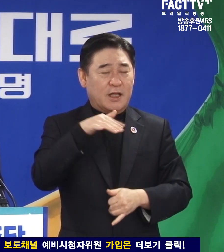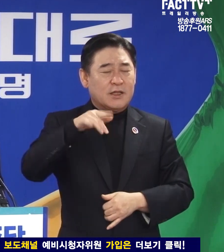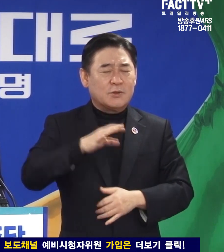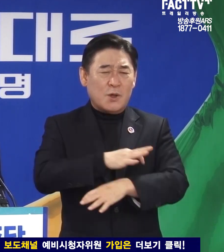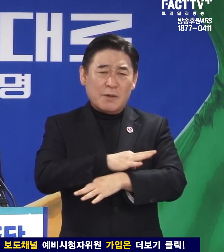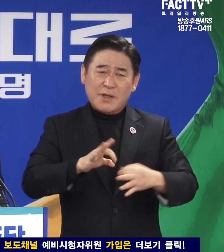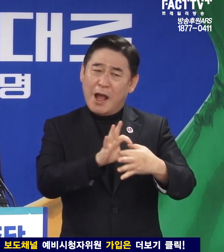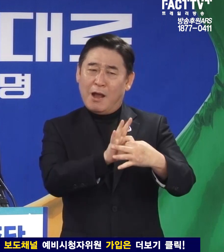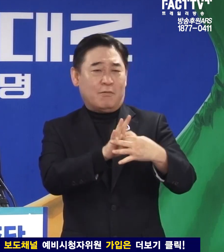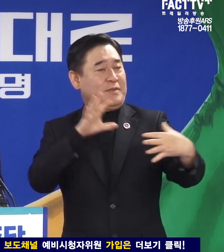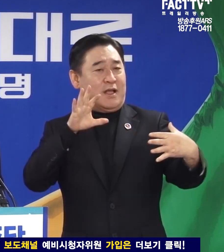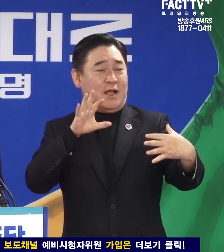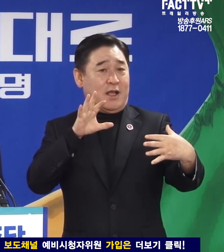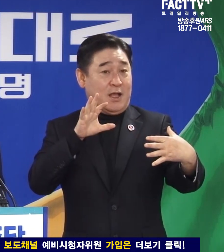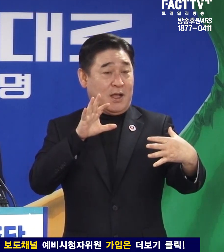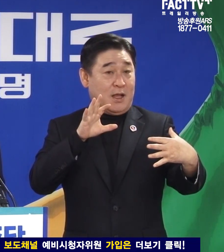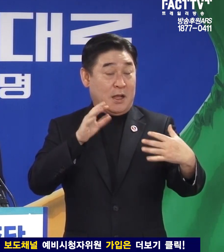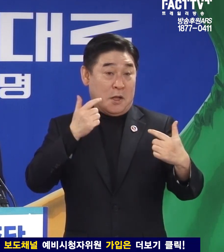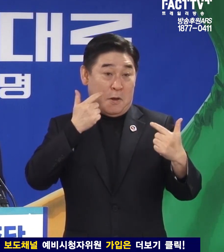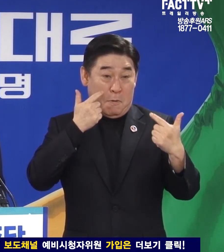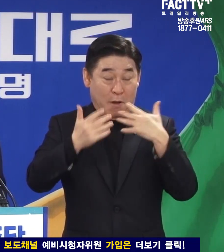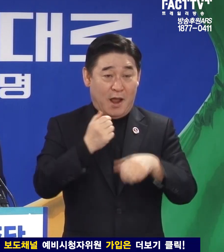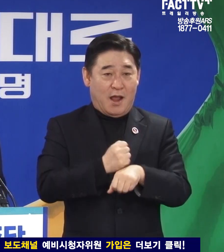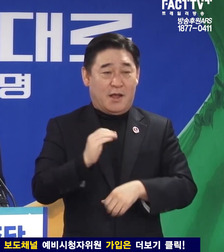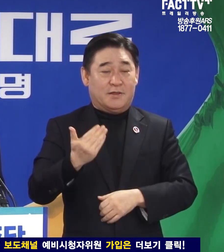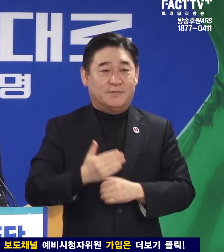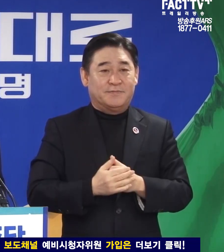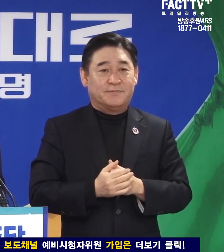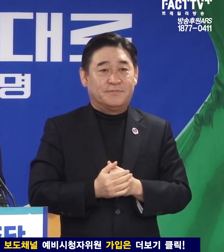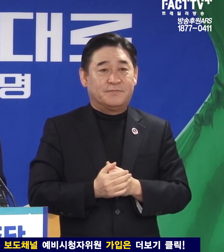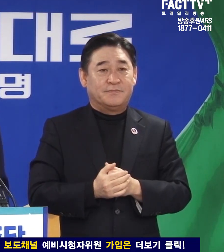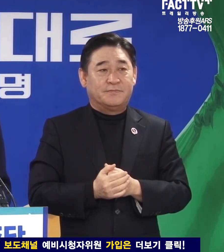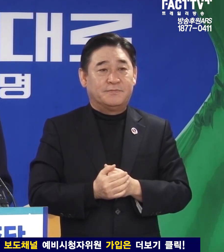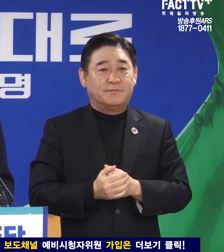비리와는 아무런 관련이 없다는 것이 명백해졌습니다.